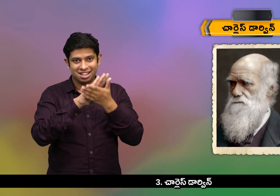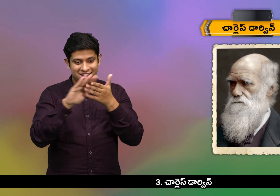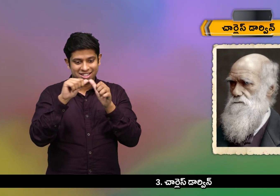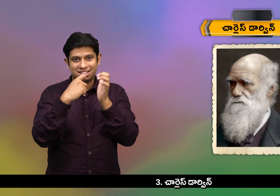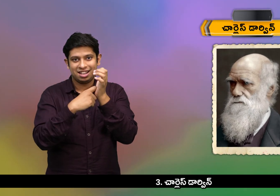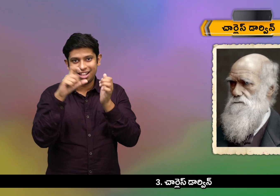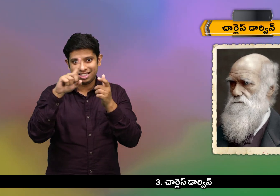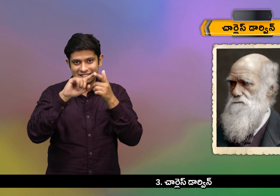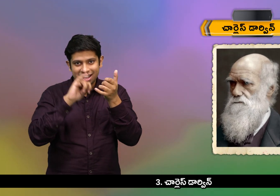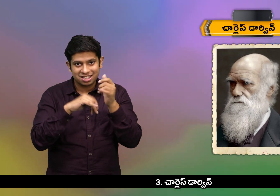డార్విన్